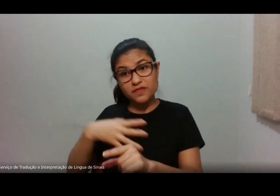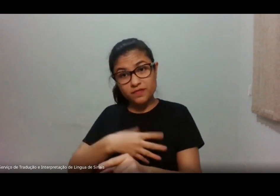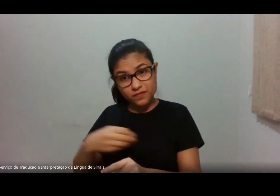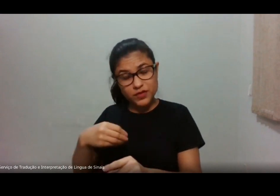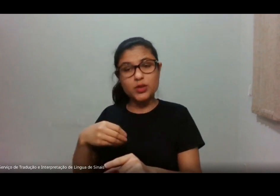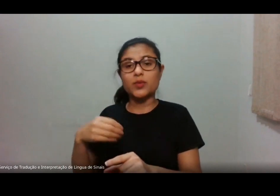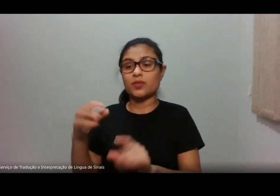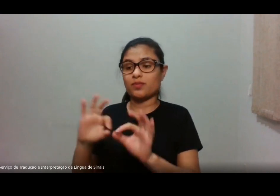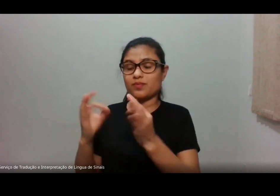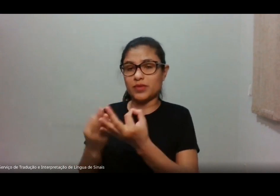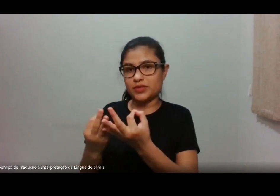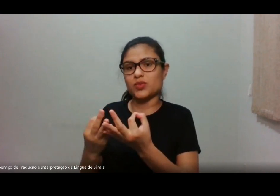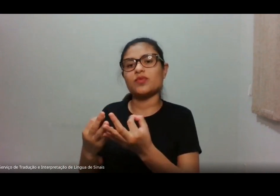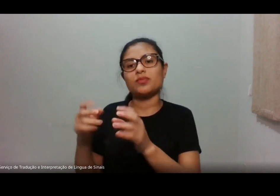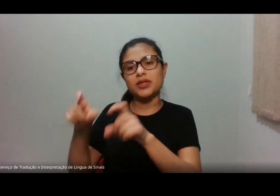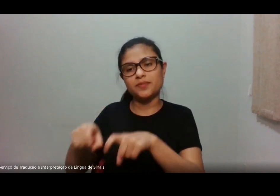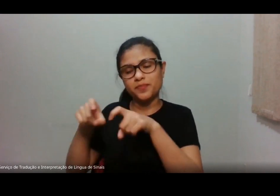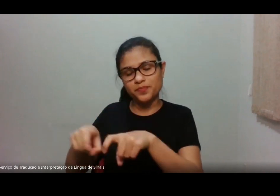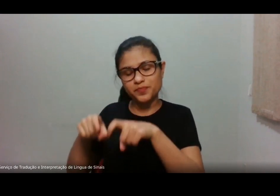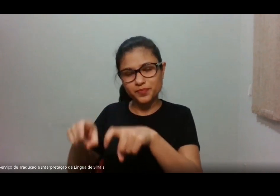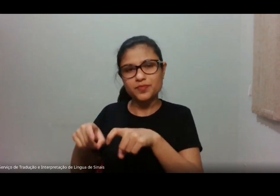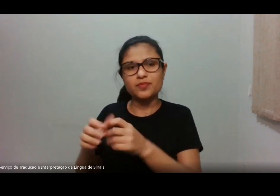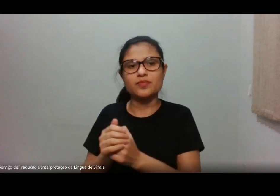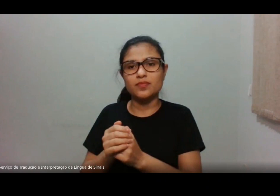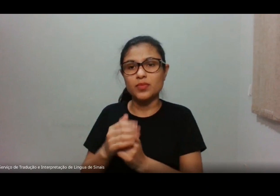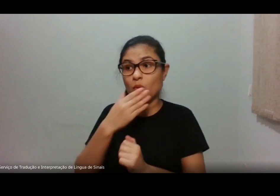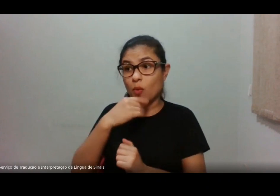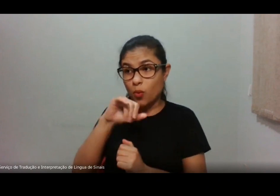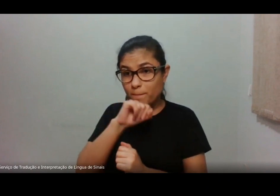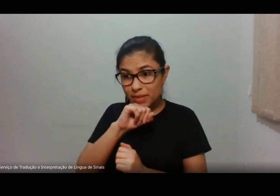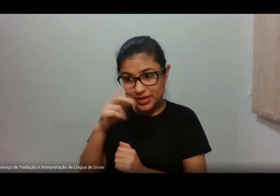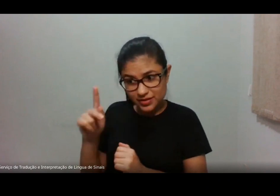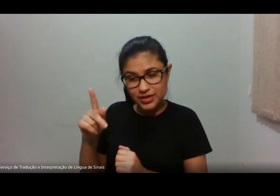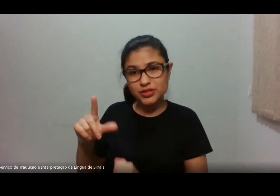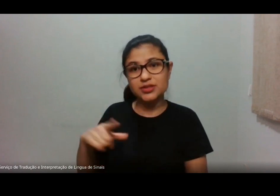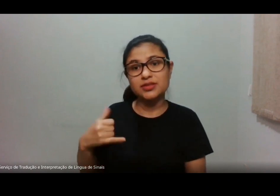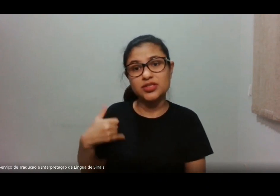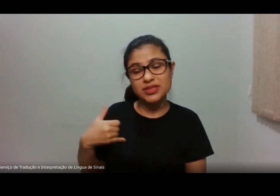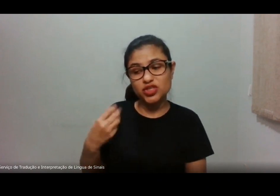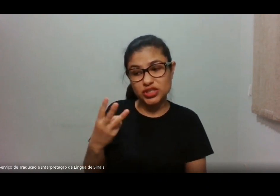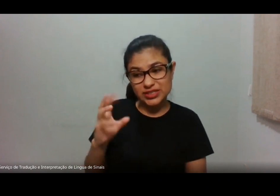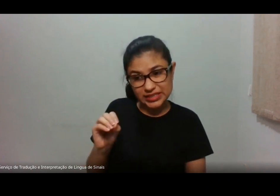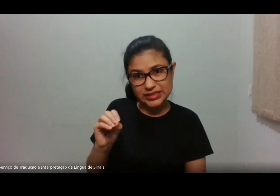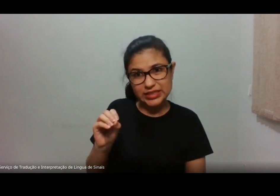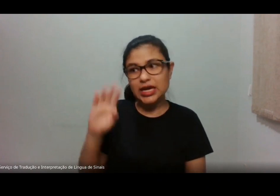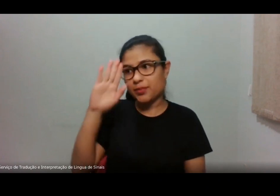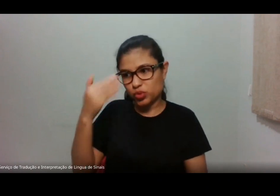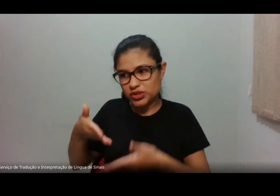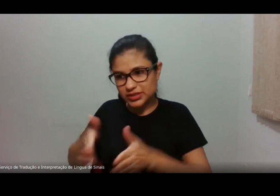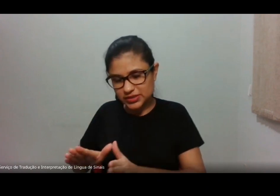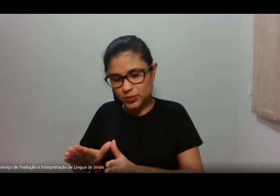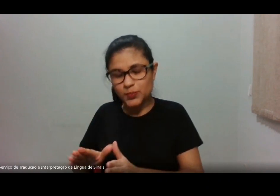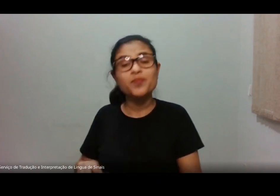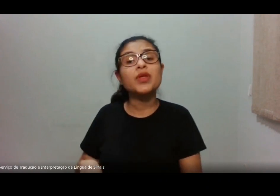pelos 30 anos, foi ele, o pai do Bourdieu tinha 30 anos quando o Pierre Bourdieu nasceu, e aí o seu